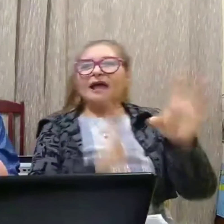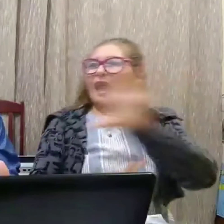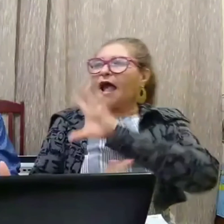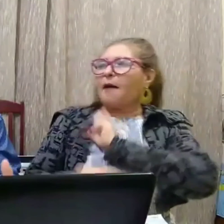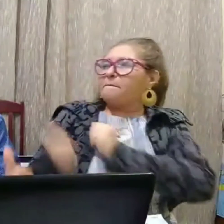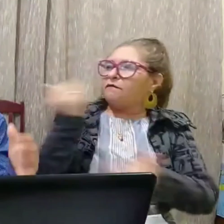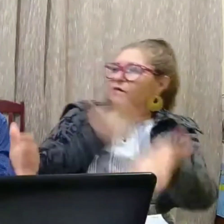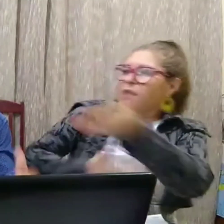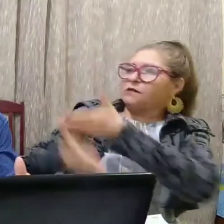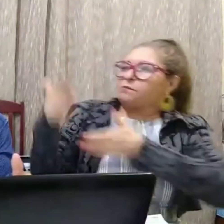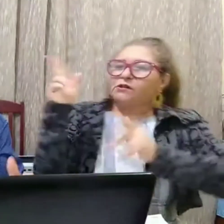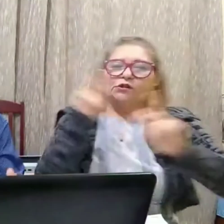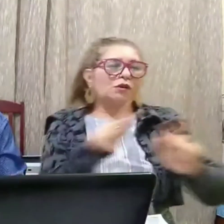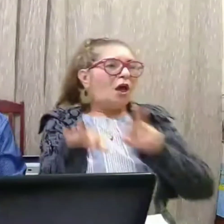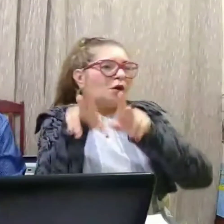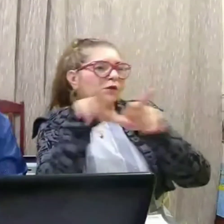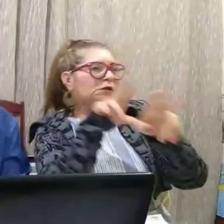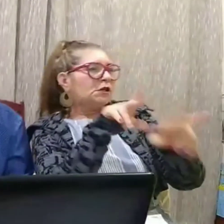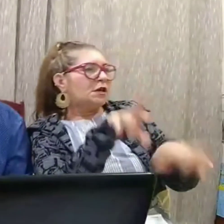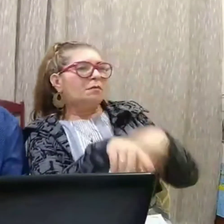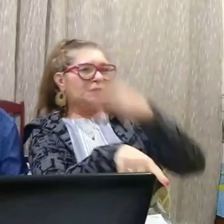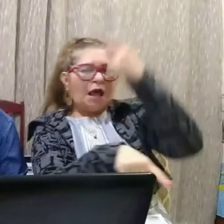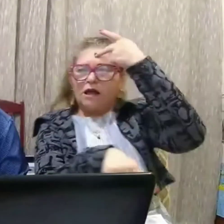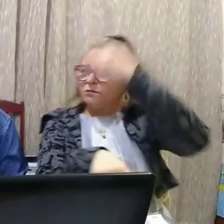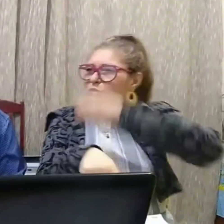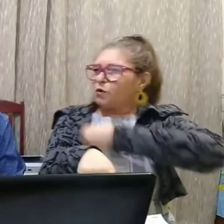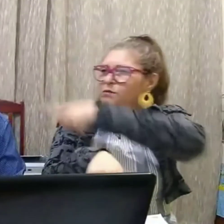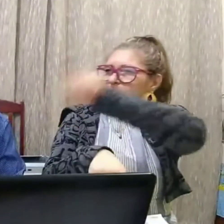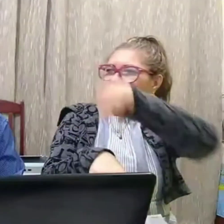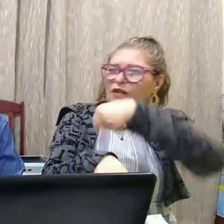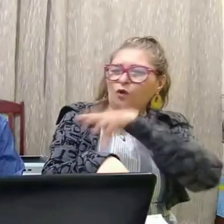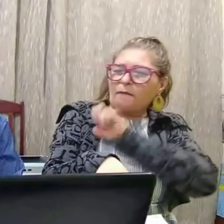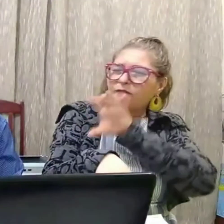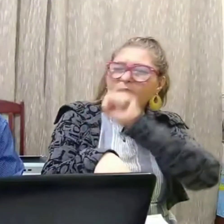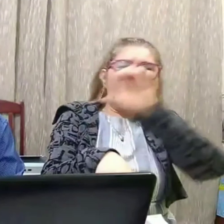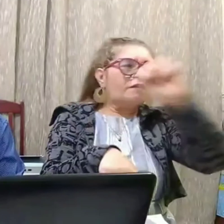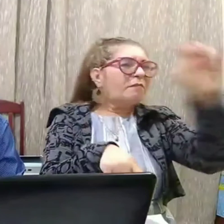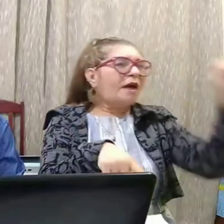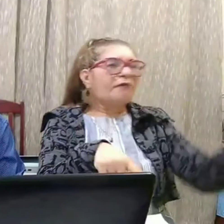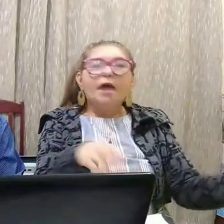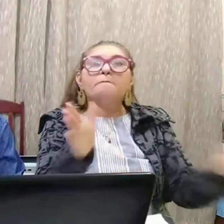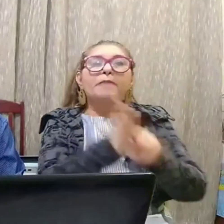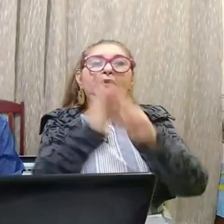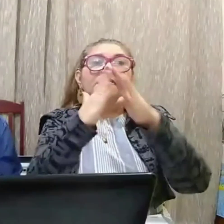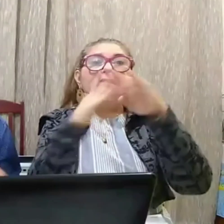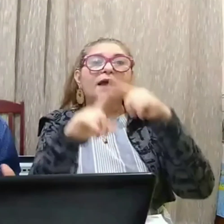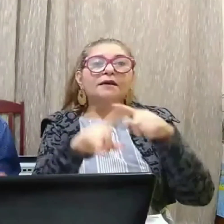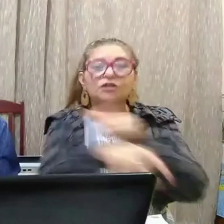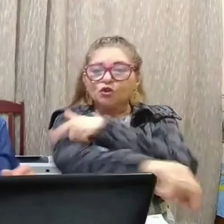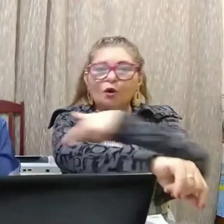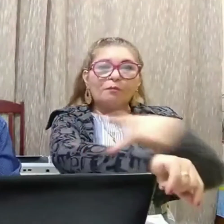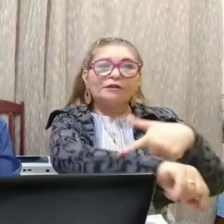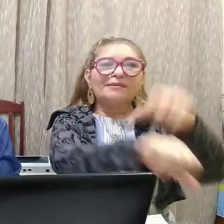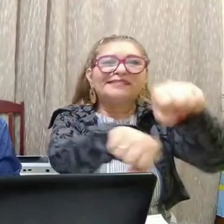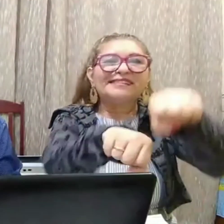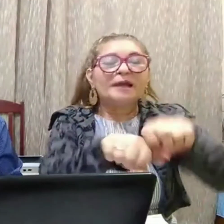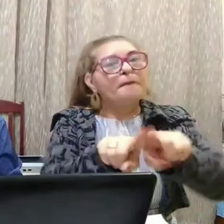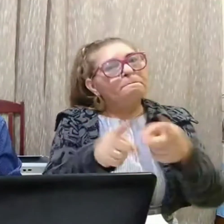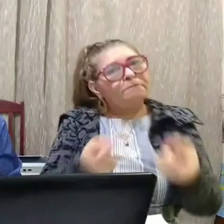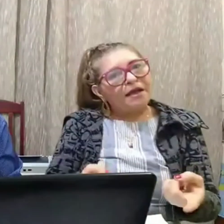a Deus, o amor aos irmãos, o amor aos perdidos. Isto fazia parte daquela igreja. Mas a gente percebe